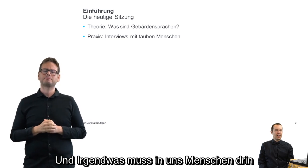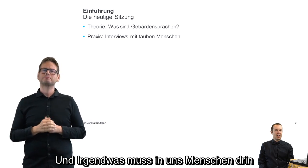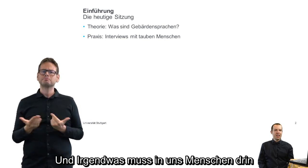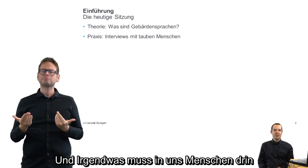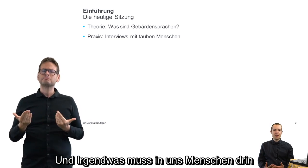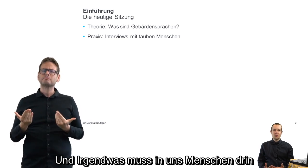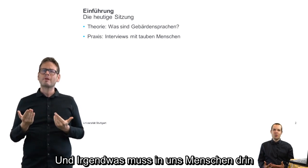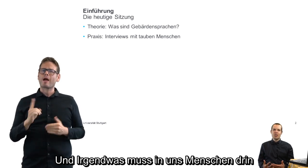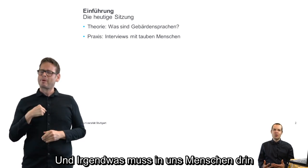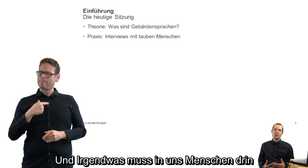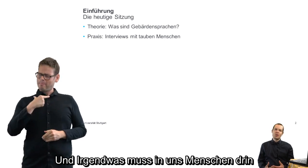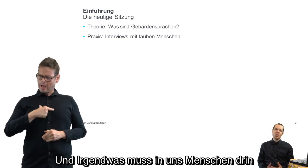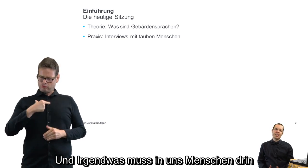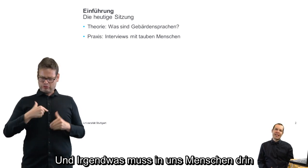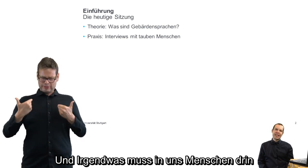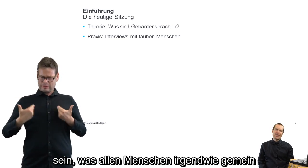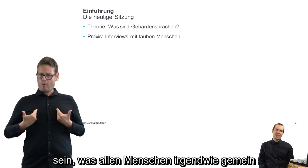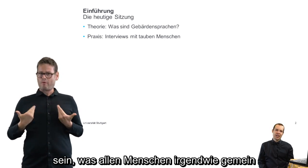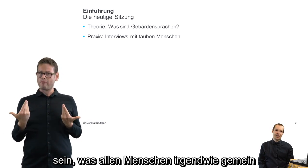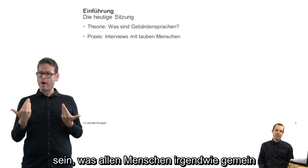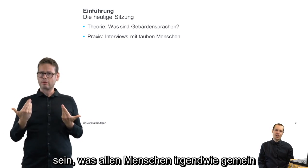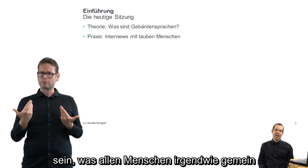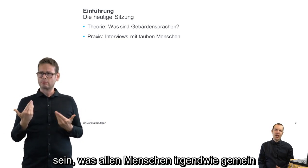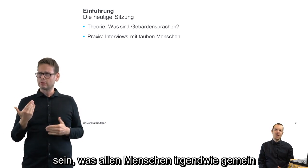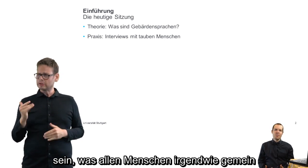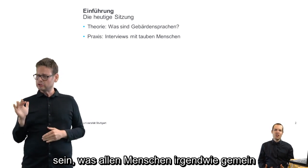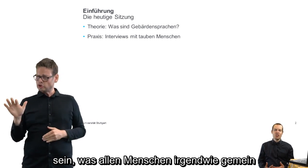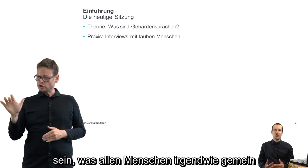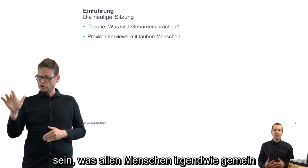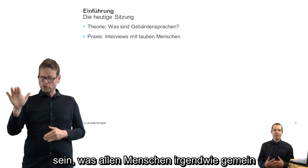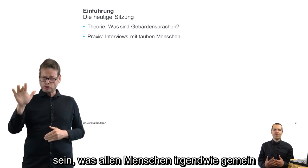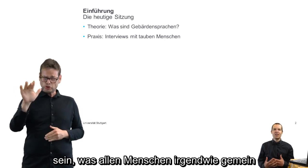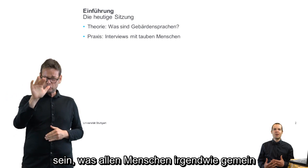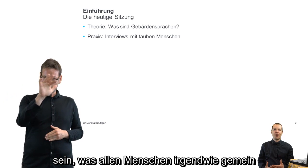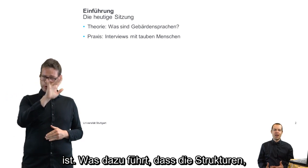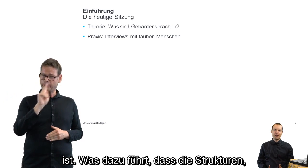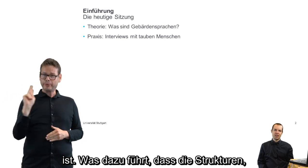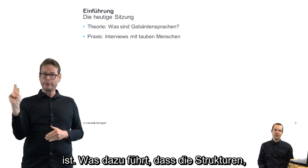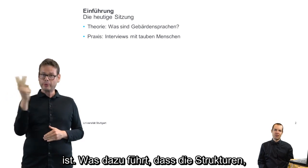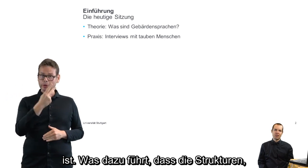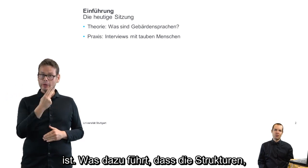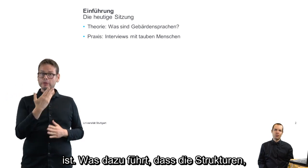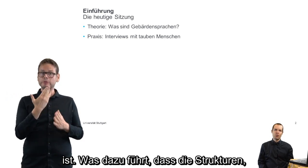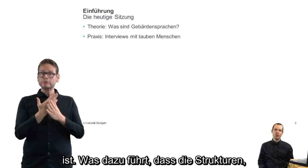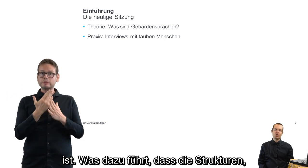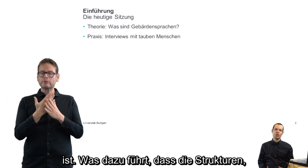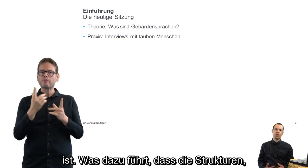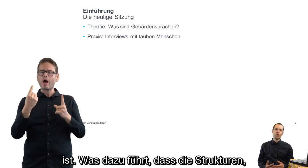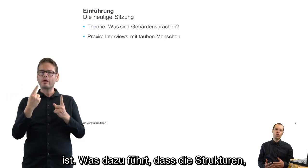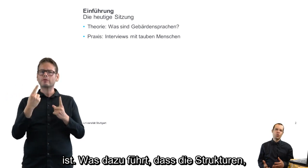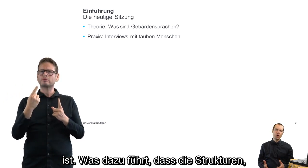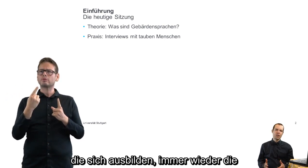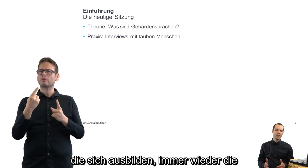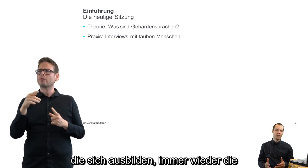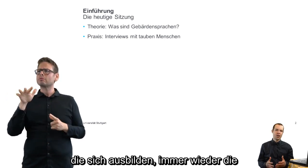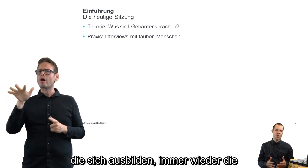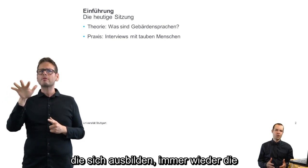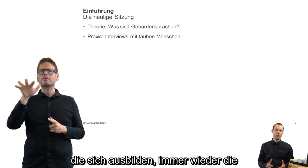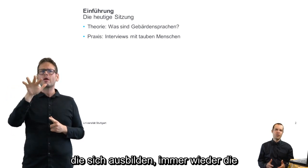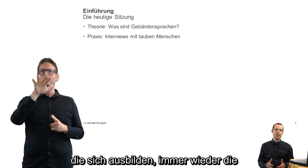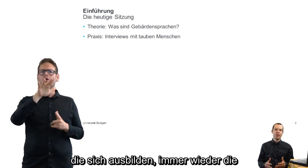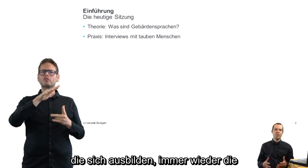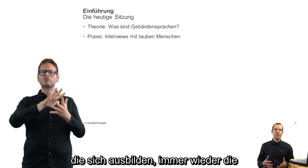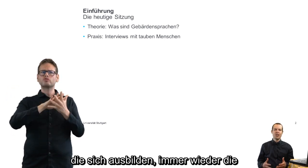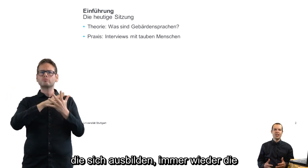Und irgendwas muss in uns Menschen drin sein, was allen Menschen irgendwie gemein ist, was dazu führt, dass die Strukturen, die sich